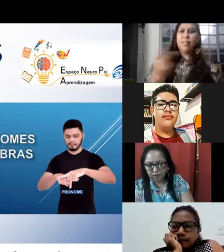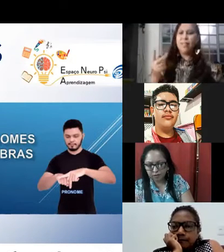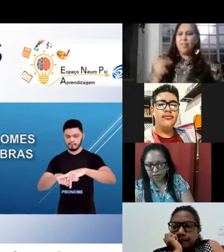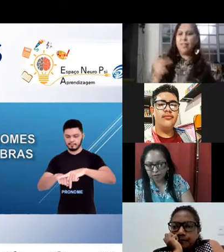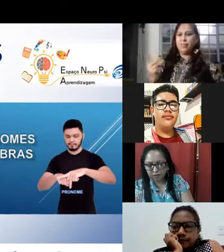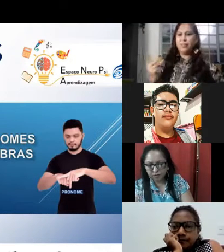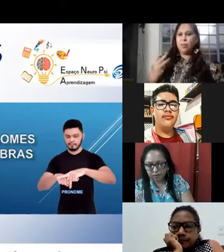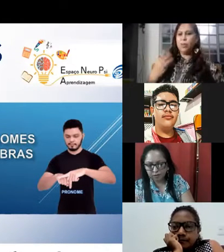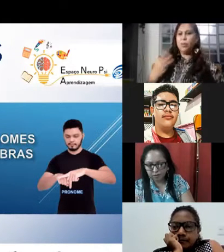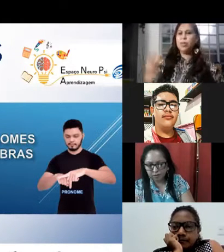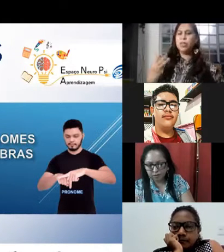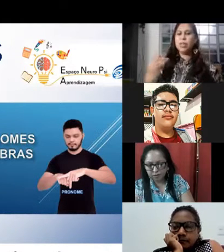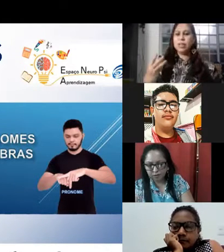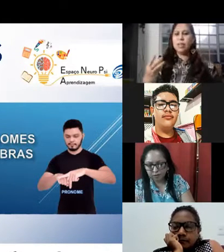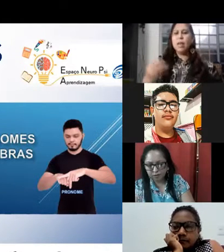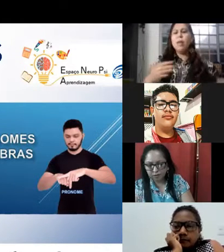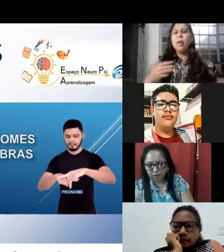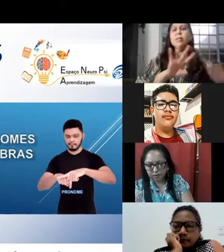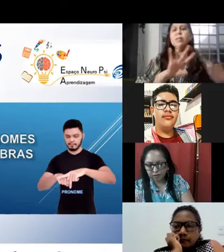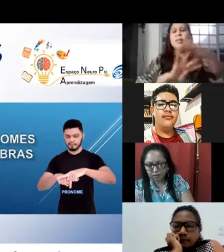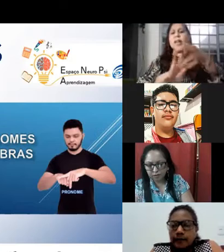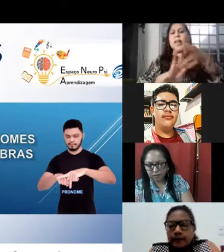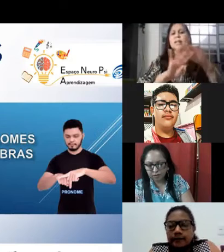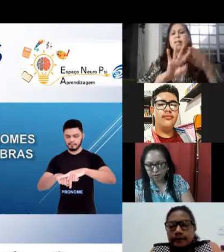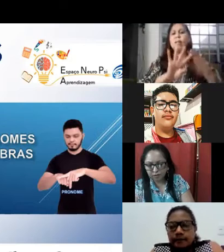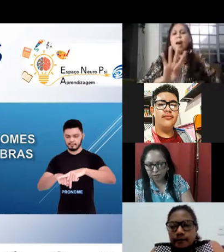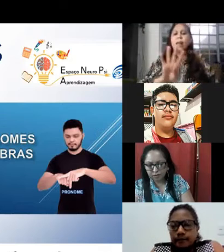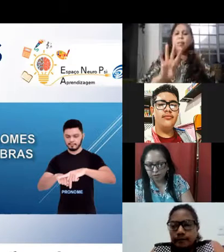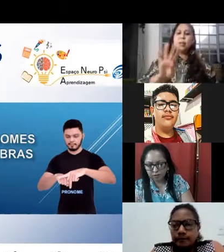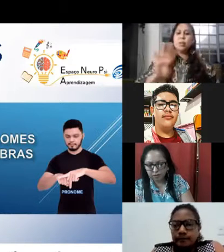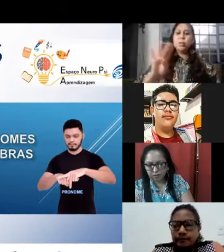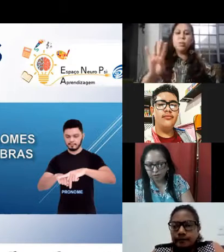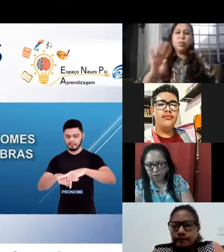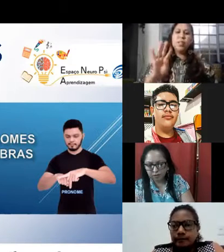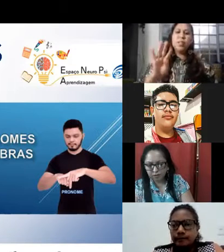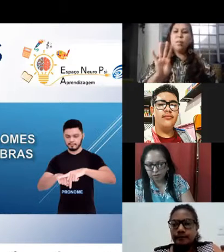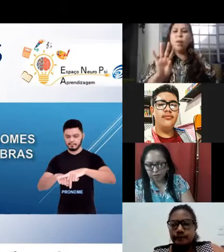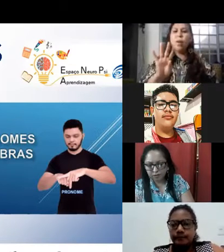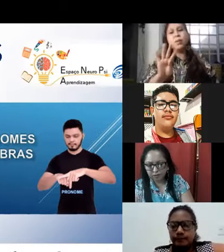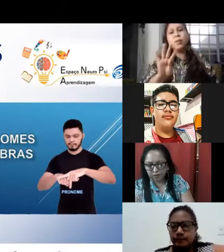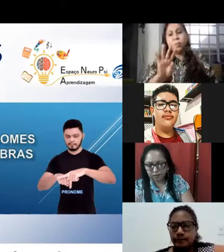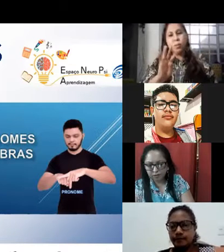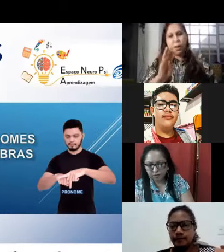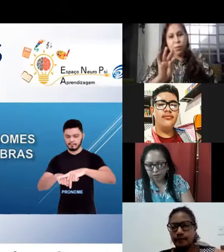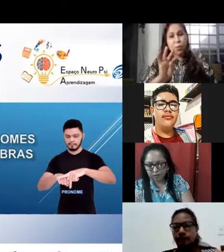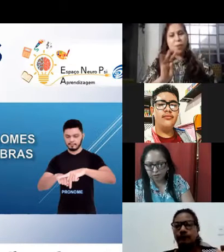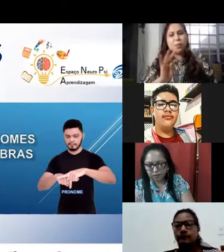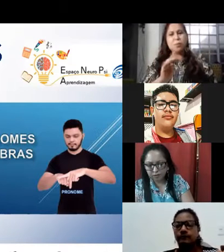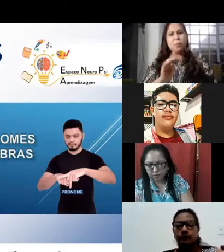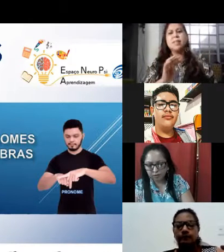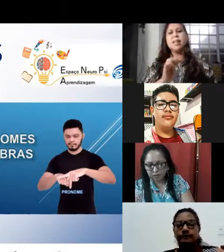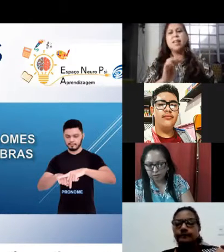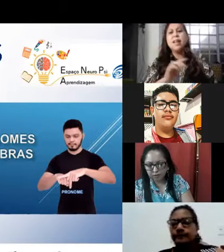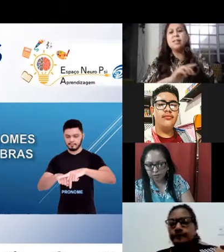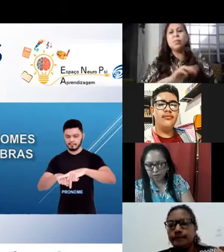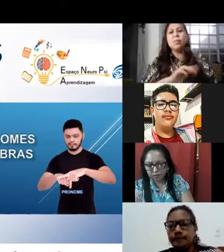certo? Ou nós 3. Quando se trata de 4 pessoas, eu estou falando de 4 pessoas ou 4